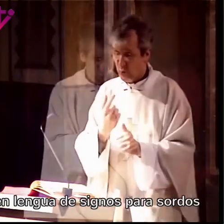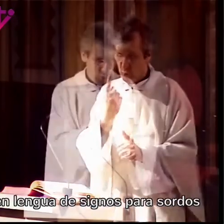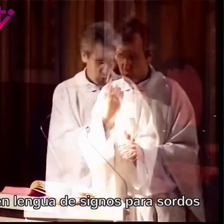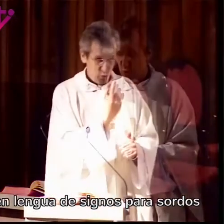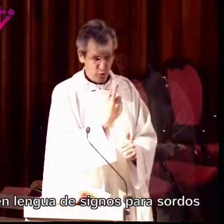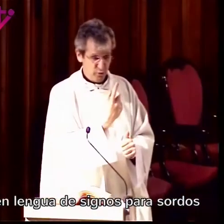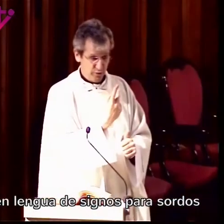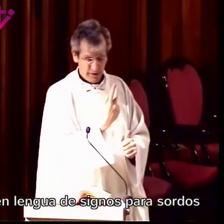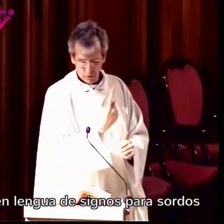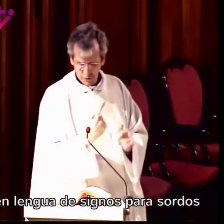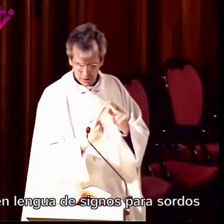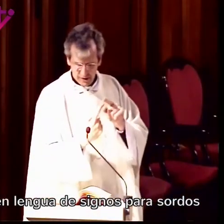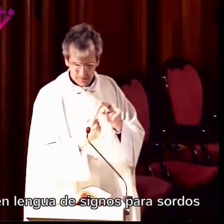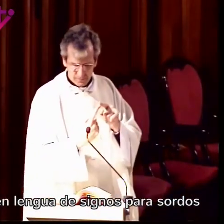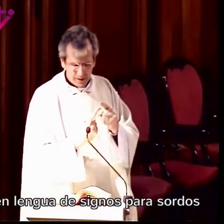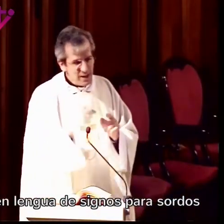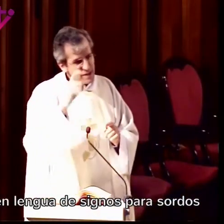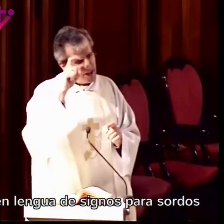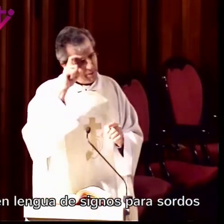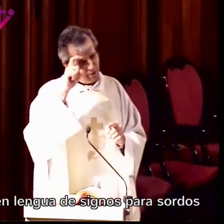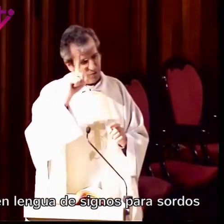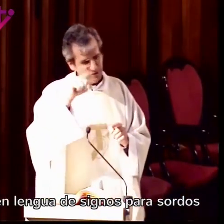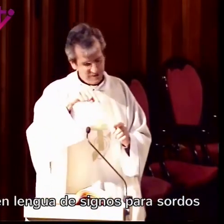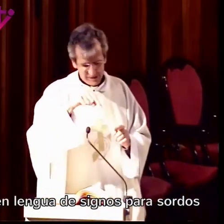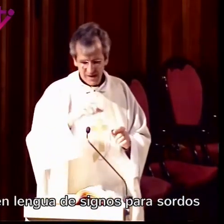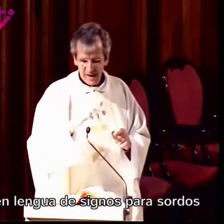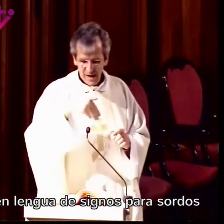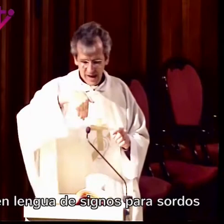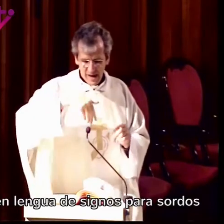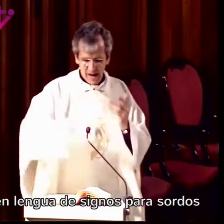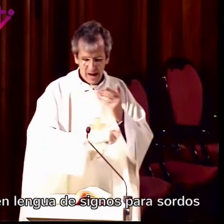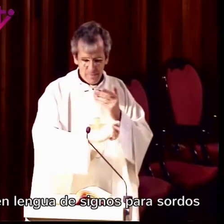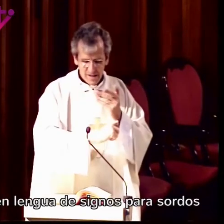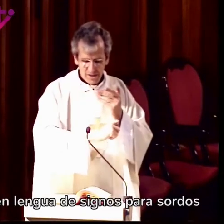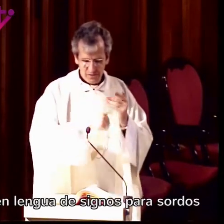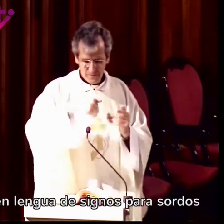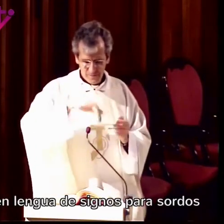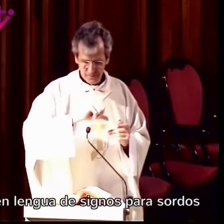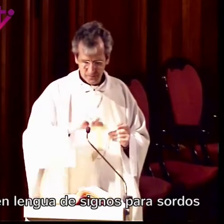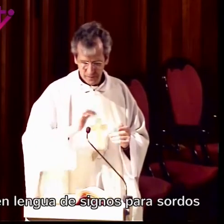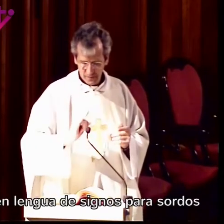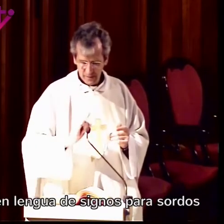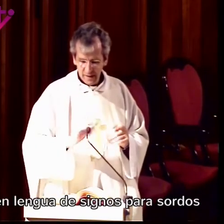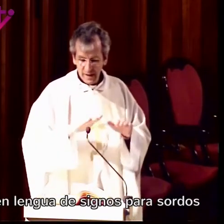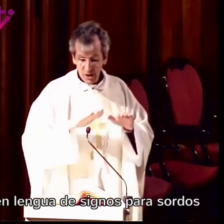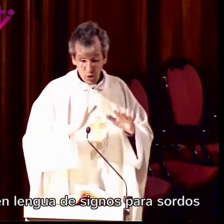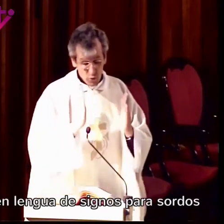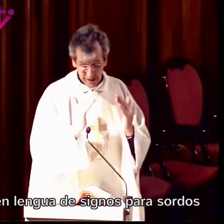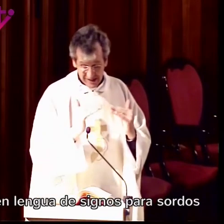uno de los doce, llamado el mellizo, no estaba